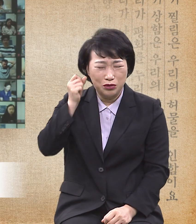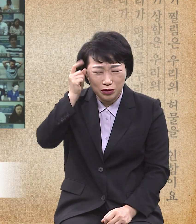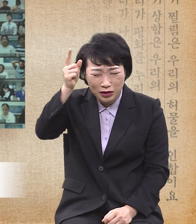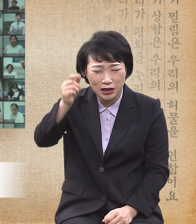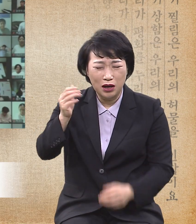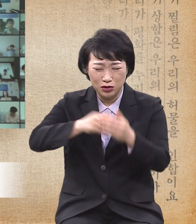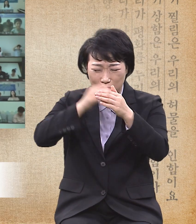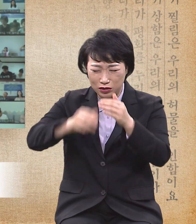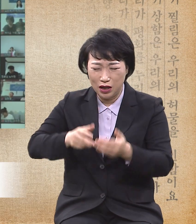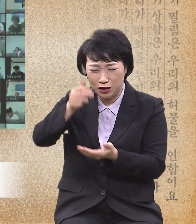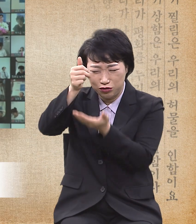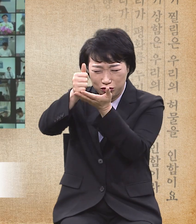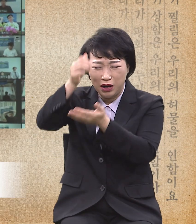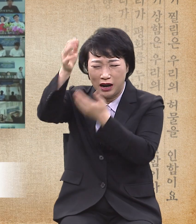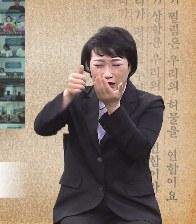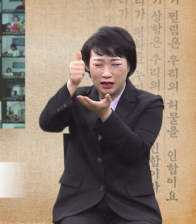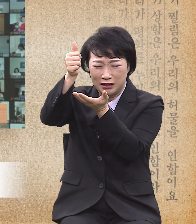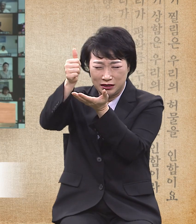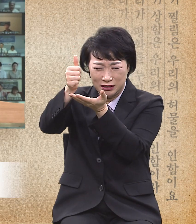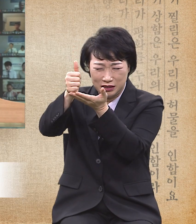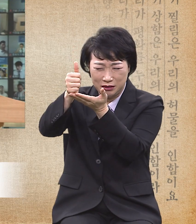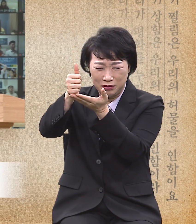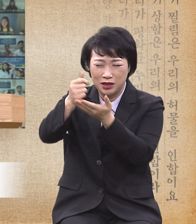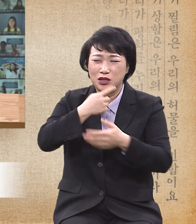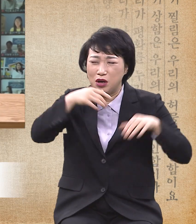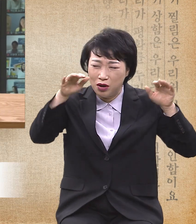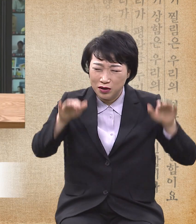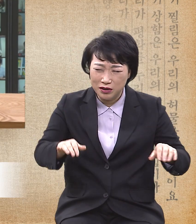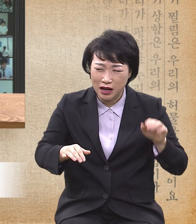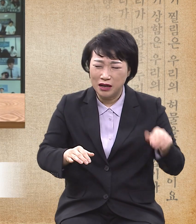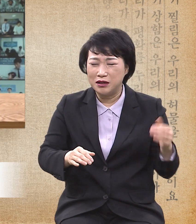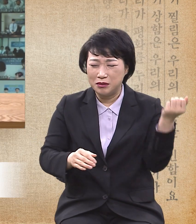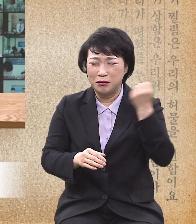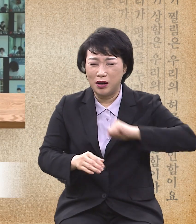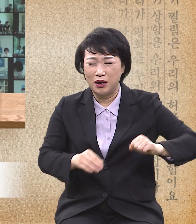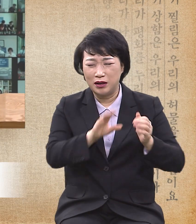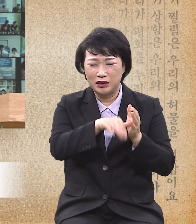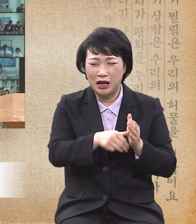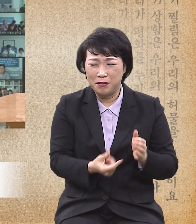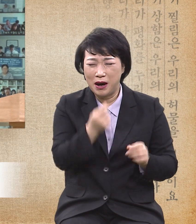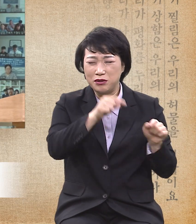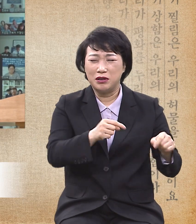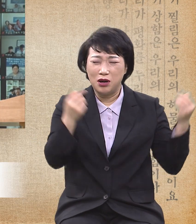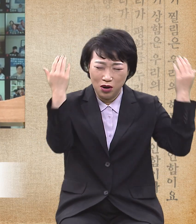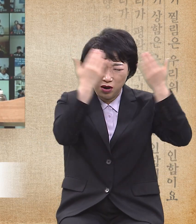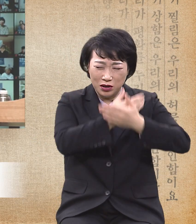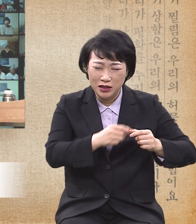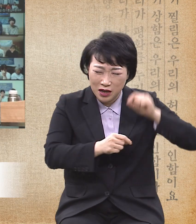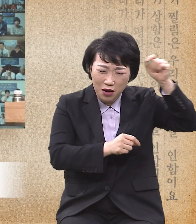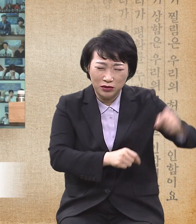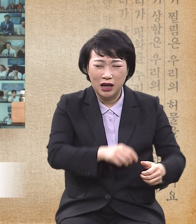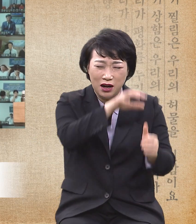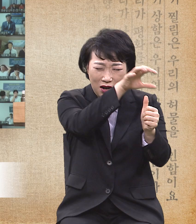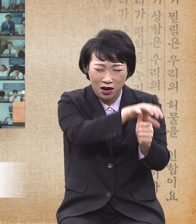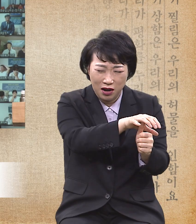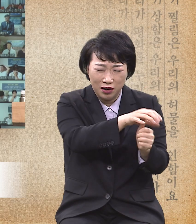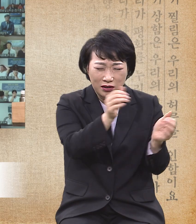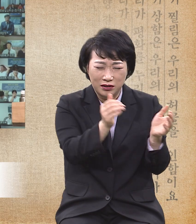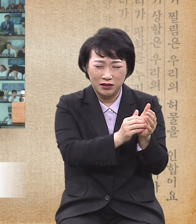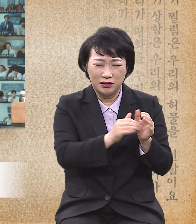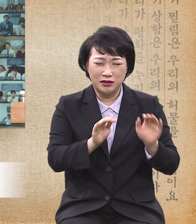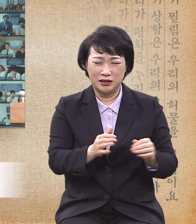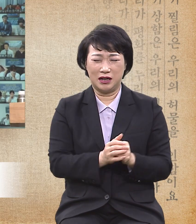위대하시고 절대자인 하나님, 천사라도 반역하면 당장의 흑암의 영원한 결박으로